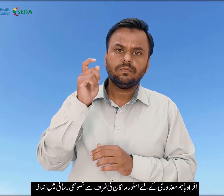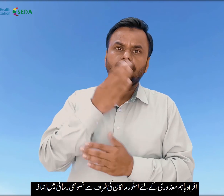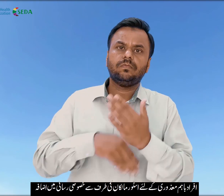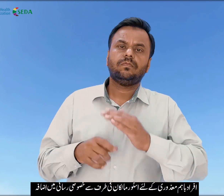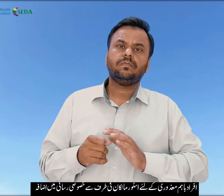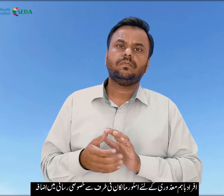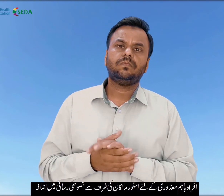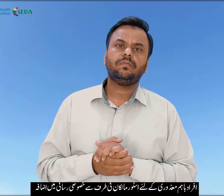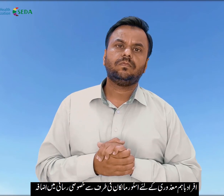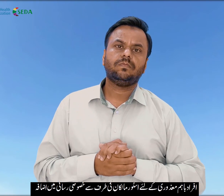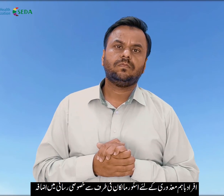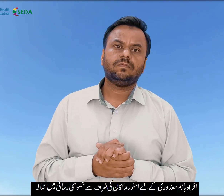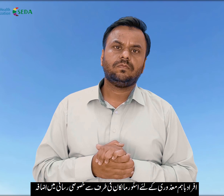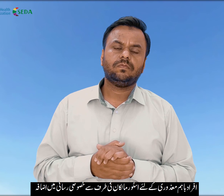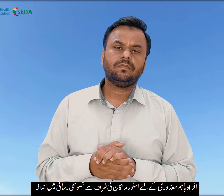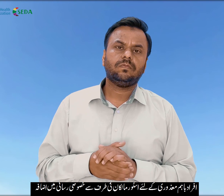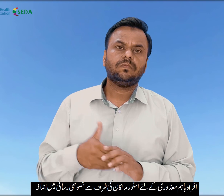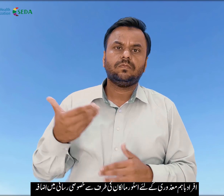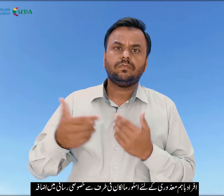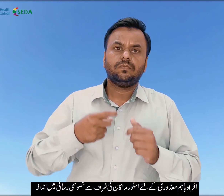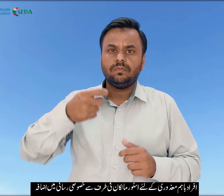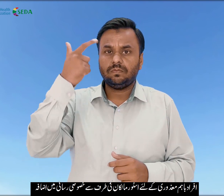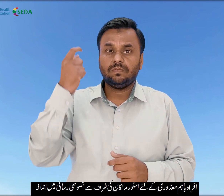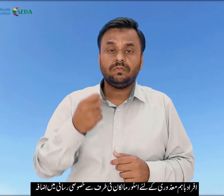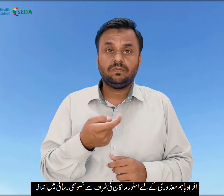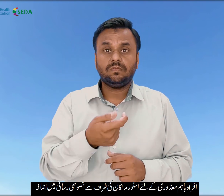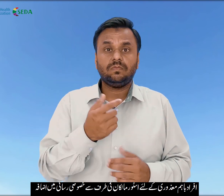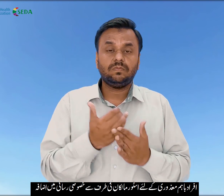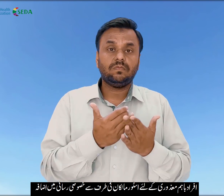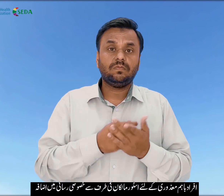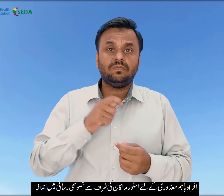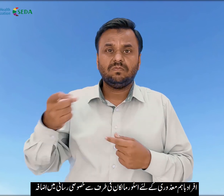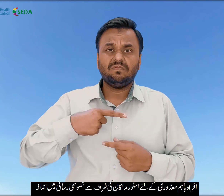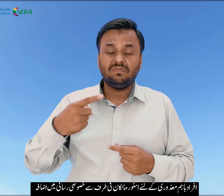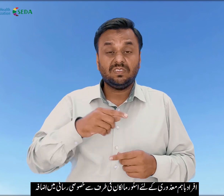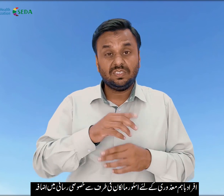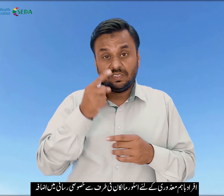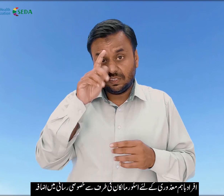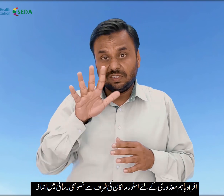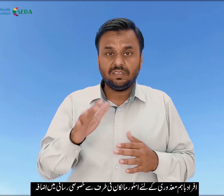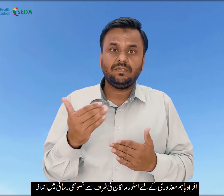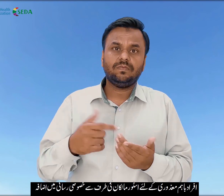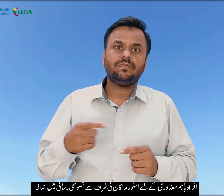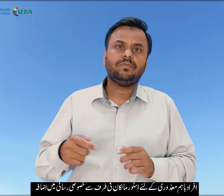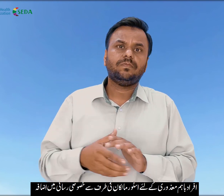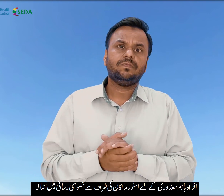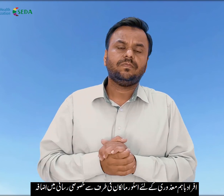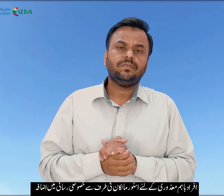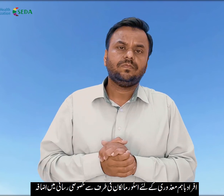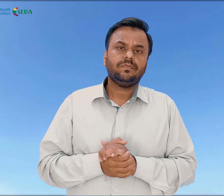افراد باہم معذوری کے لیے اسٹور مالکان کی طرف سے خصوصی رسائی میں اضافہ۔